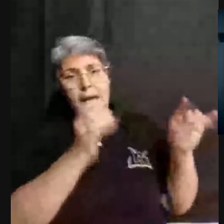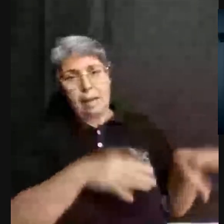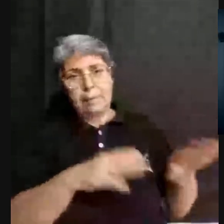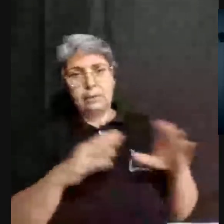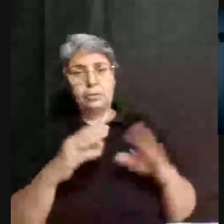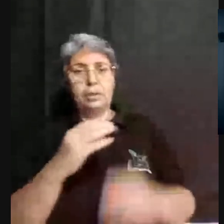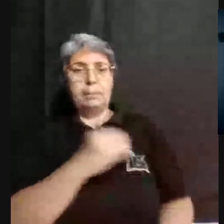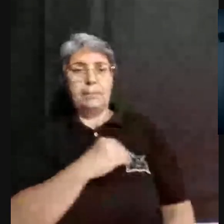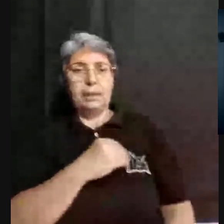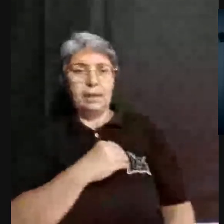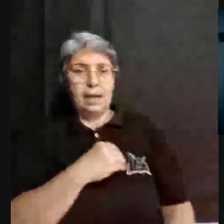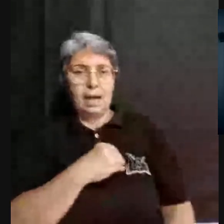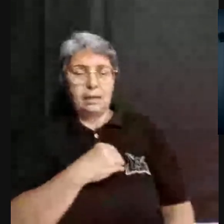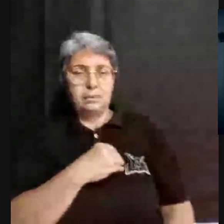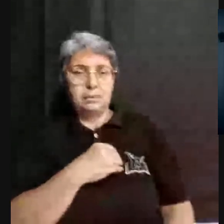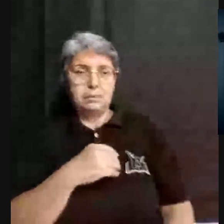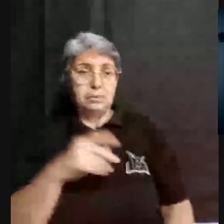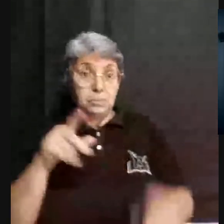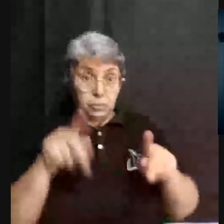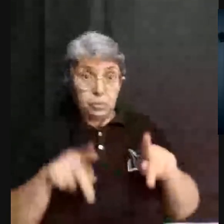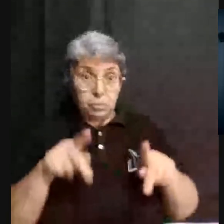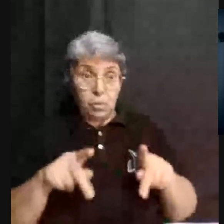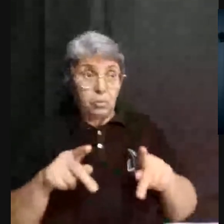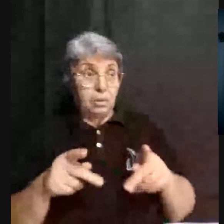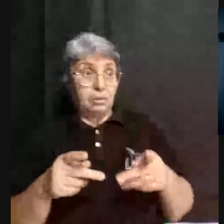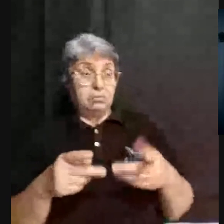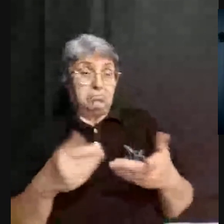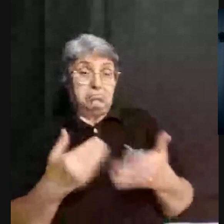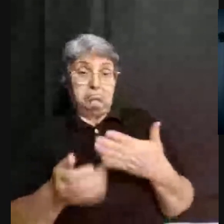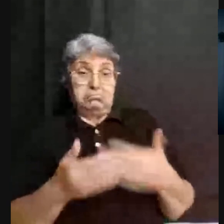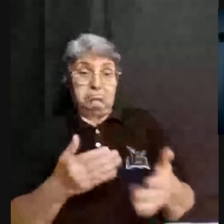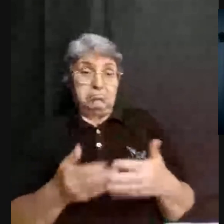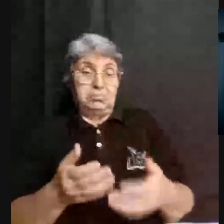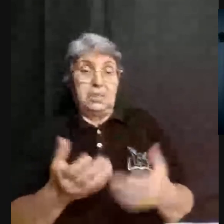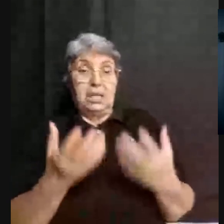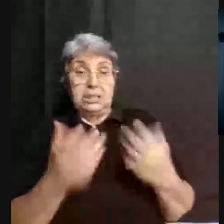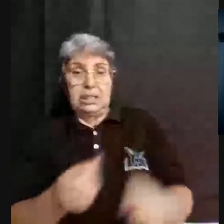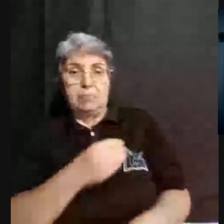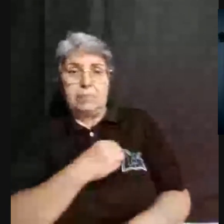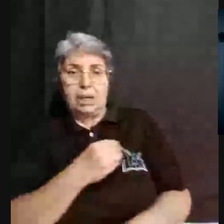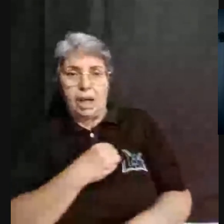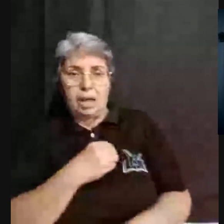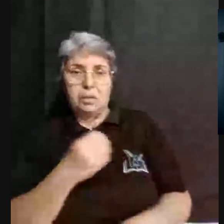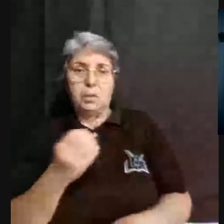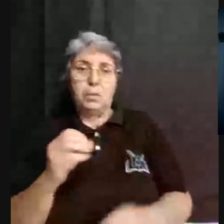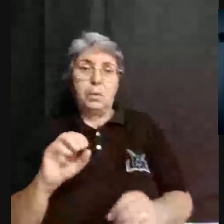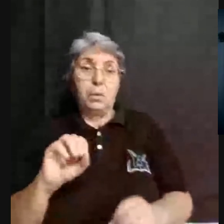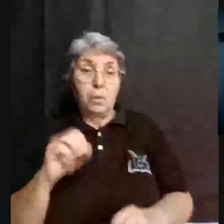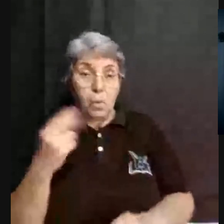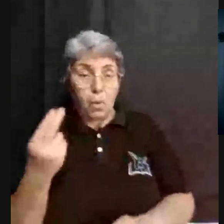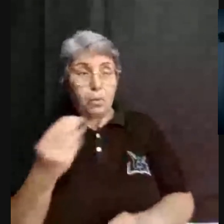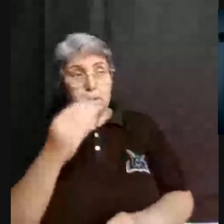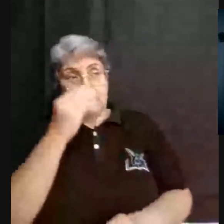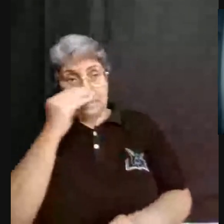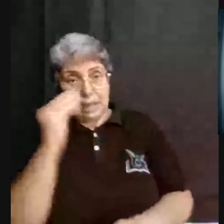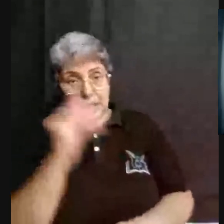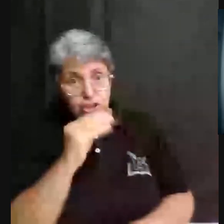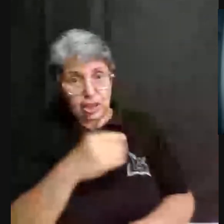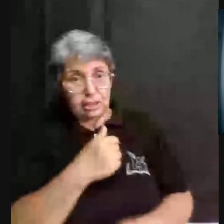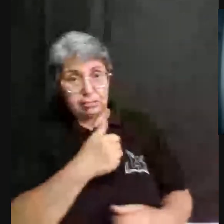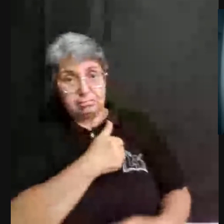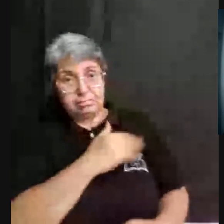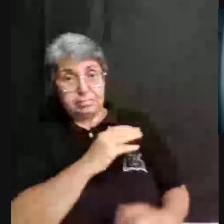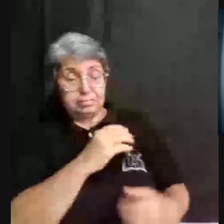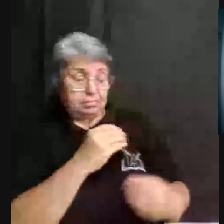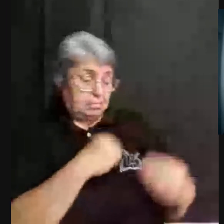de Deus abraçar o pecado ou rejeitar o pecado não muda o destino da igreja. E vejam como o irmão White responde ao